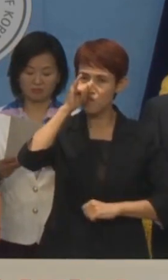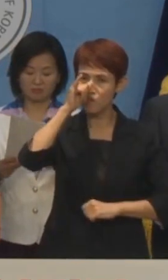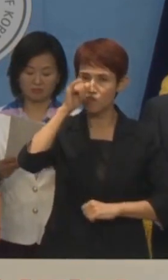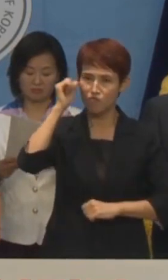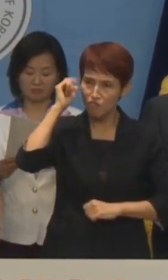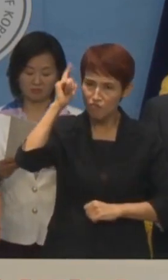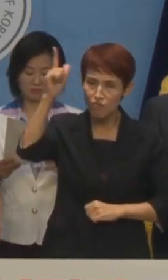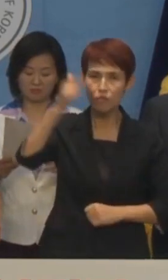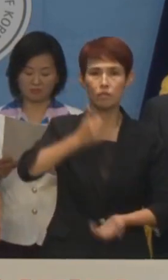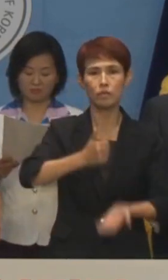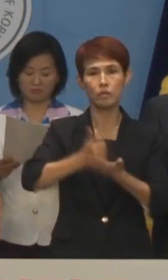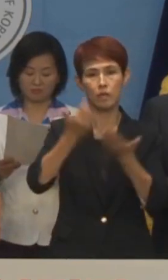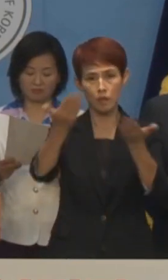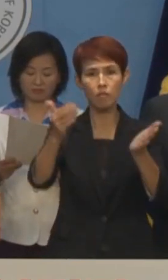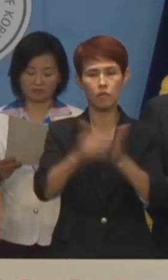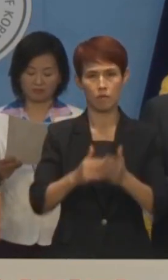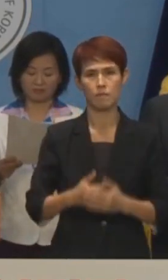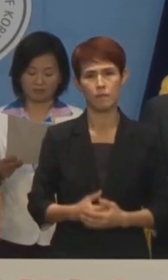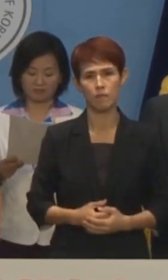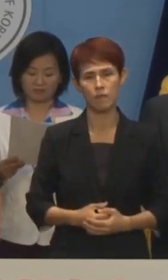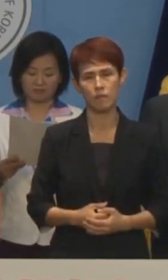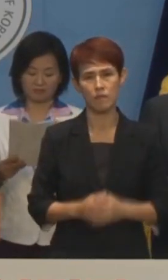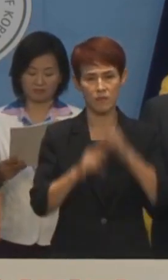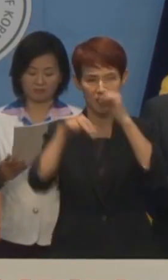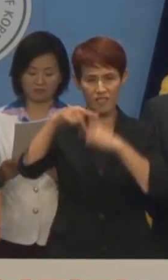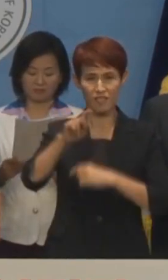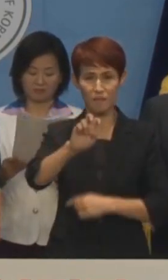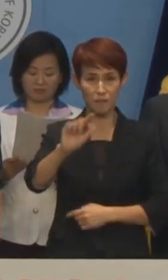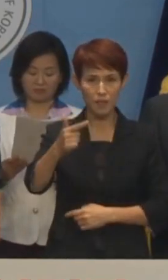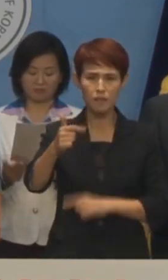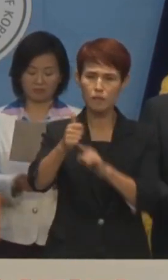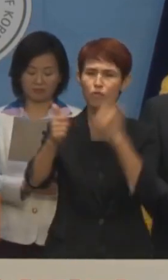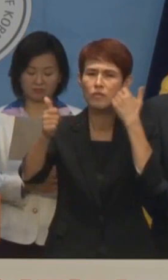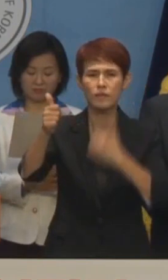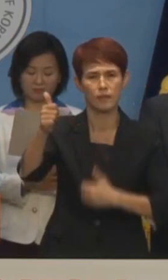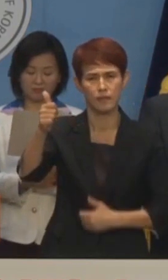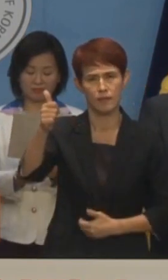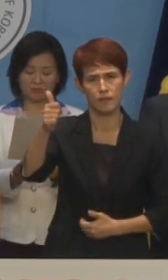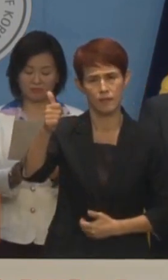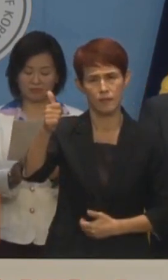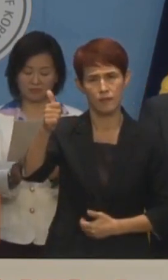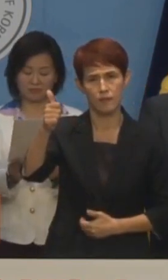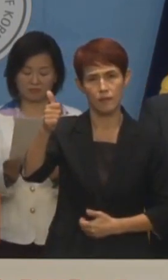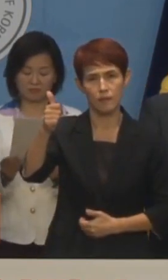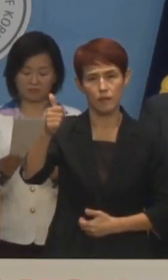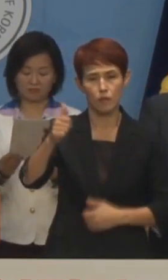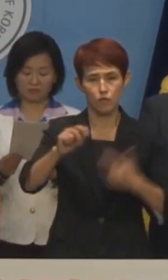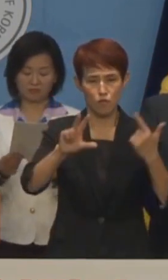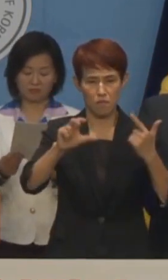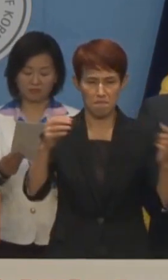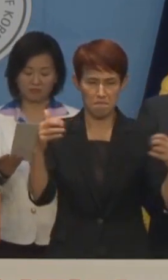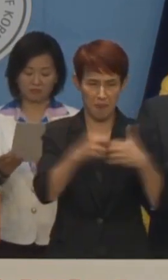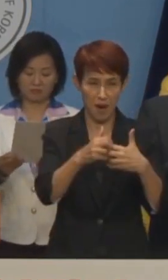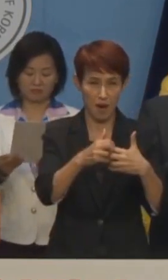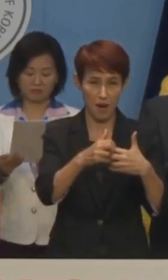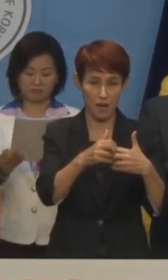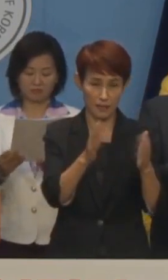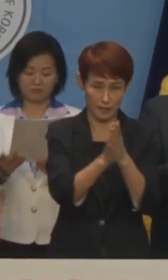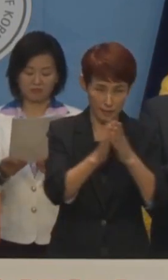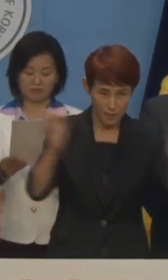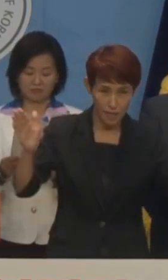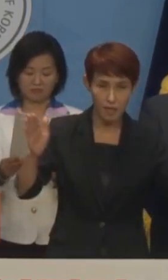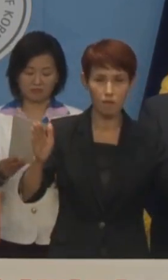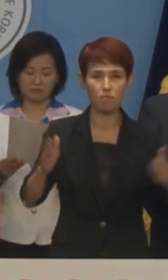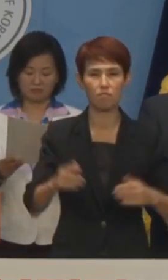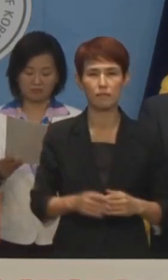위대한 인물이라고 찬양했다. 이승만이 누구인가? 6.25 전쟁이 터지자 서울 시민을 버리고